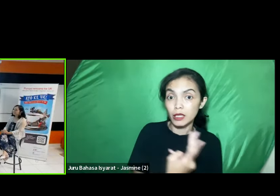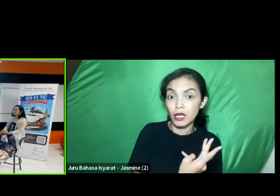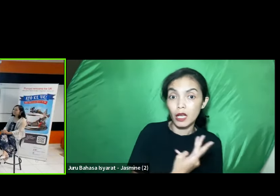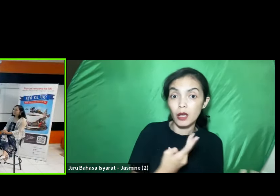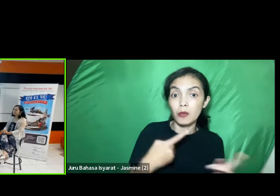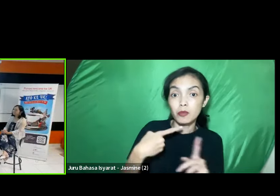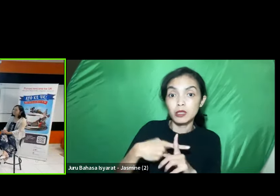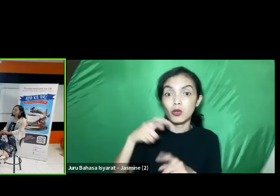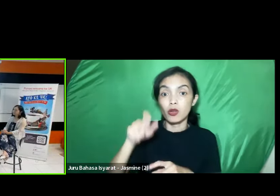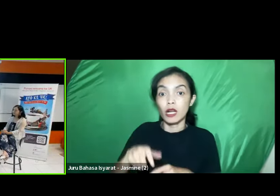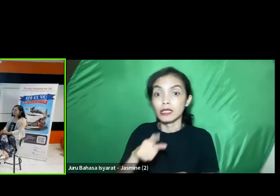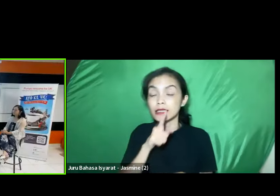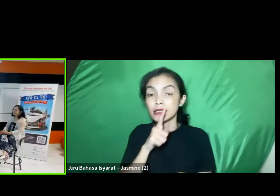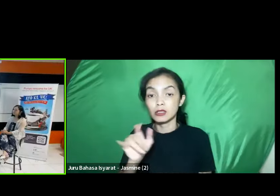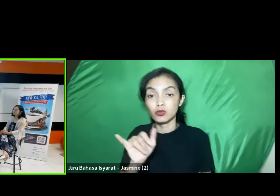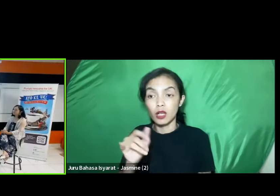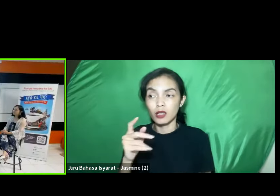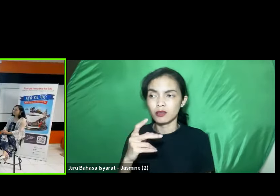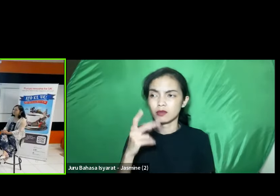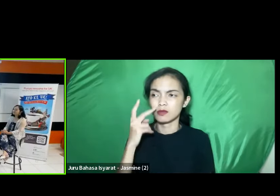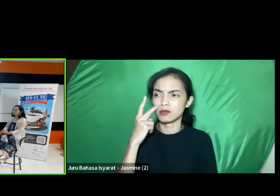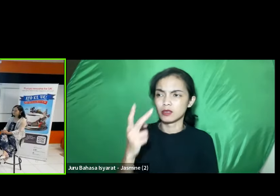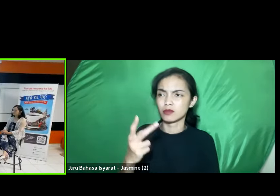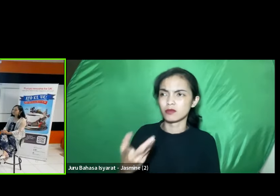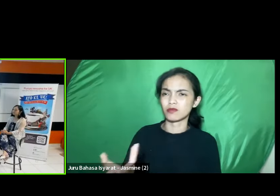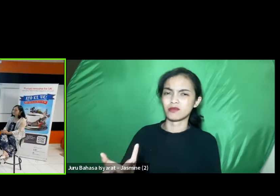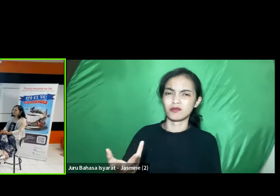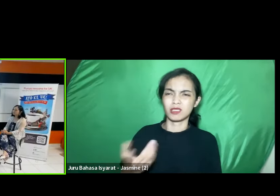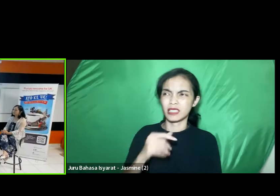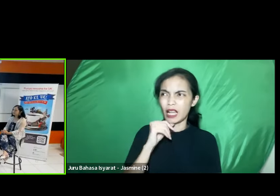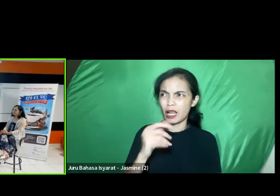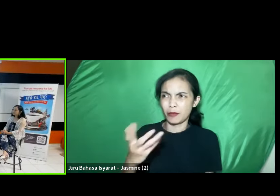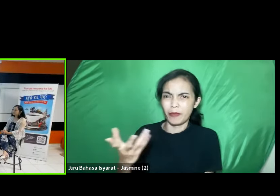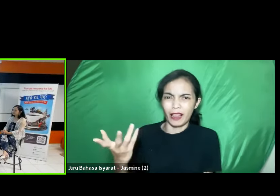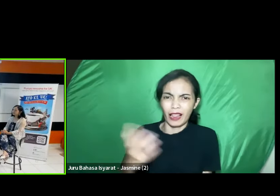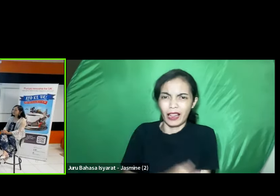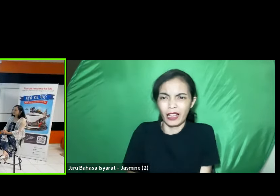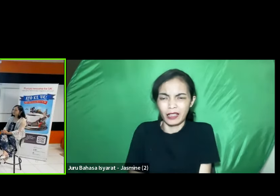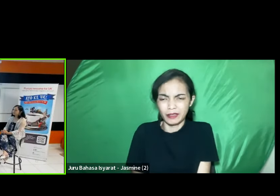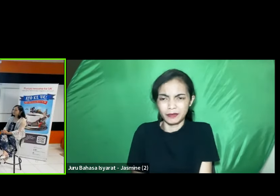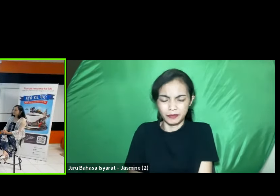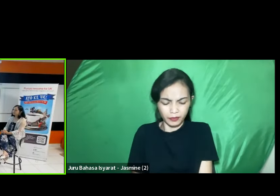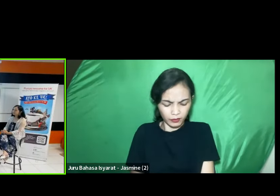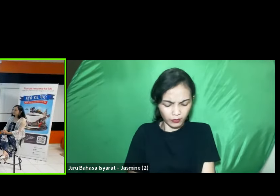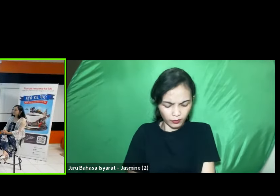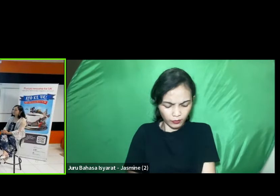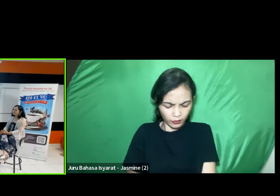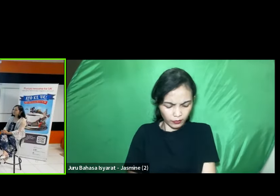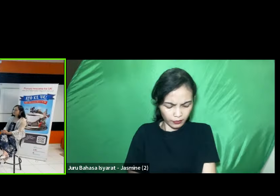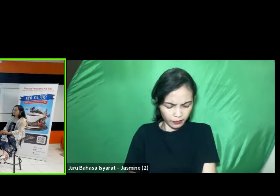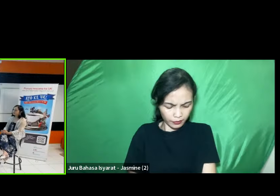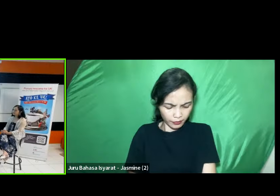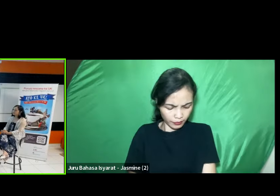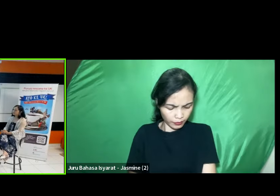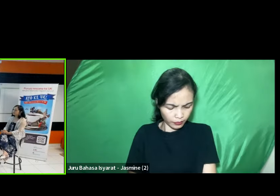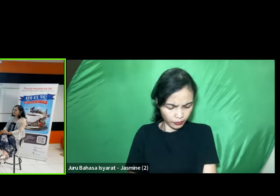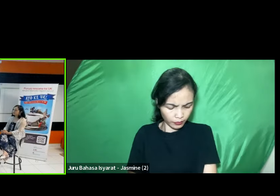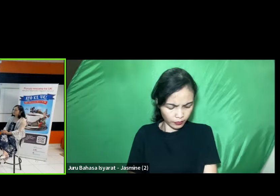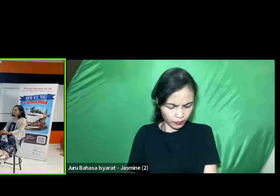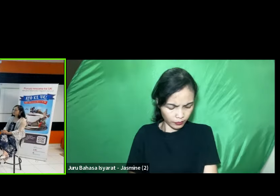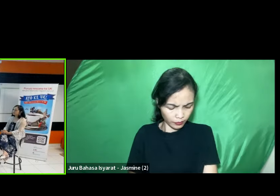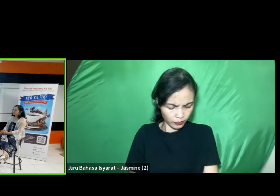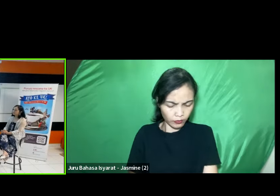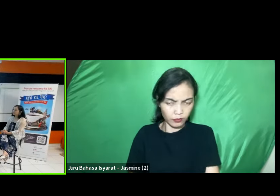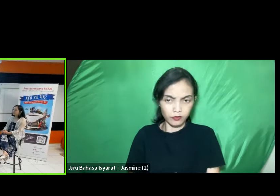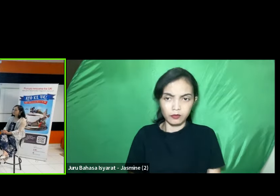UK ada orang uk-nya juga mereka belum tentu tahu gitu loh Kara belum tentu tahu Jadi enggak apa-apa misalkan mau ngomong kayak e